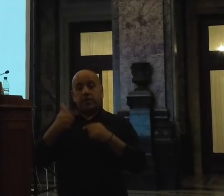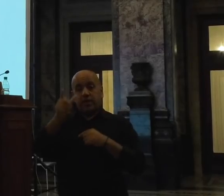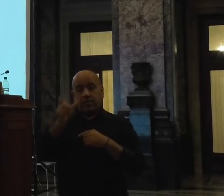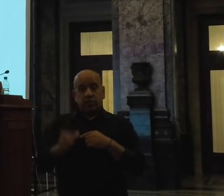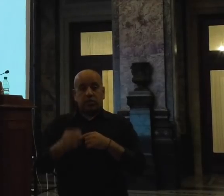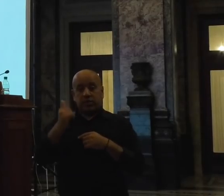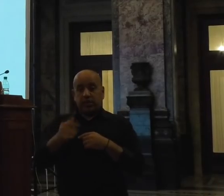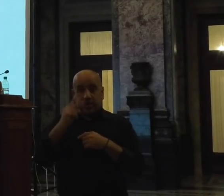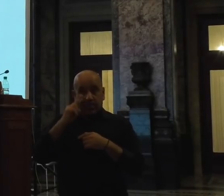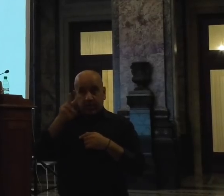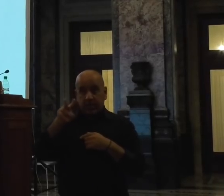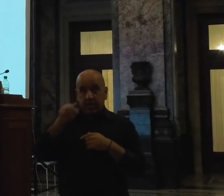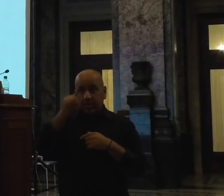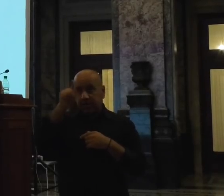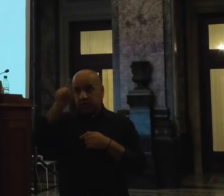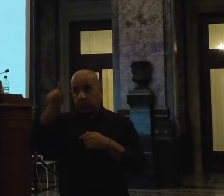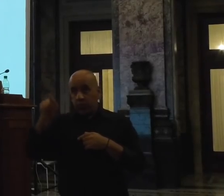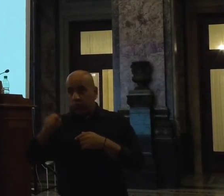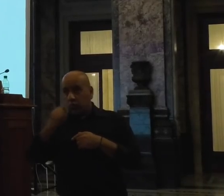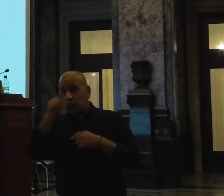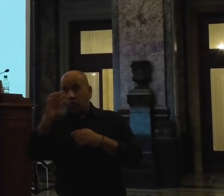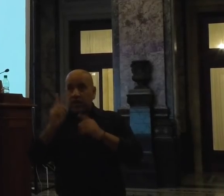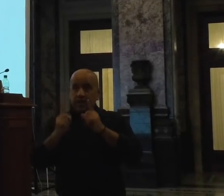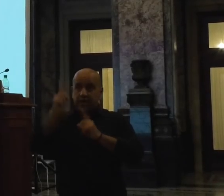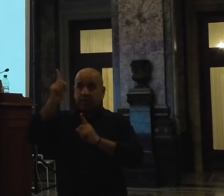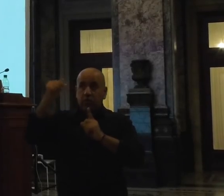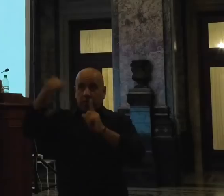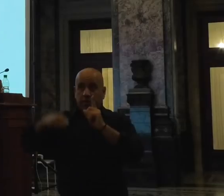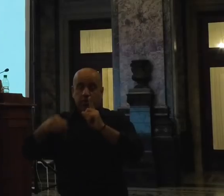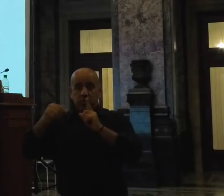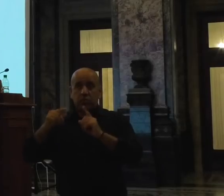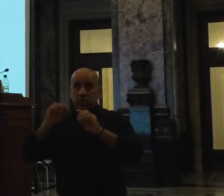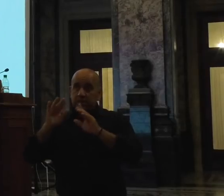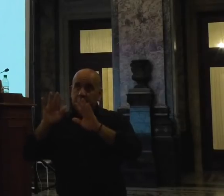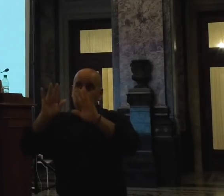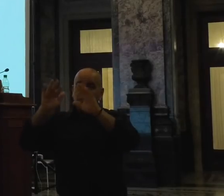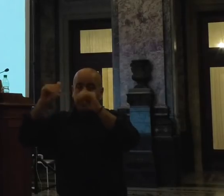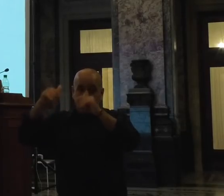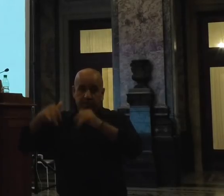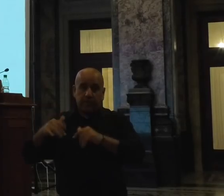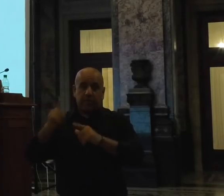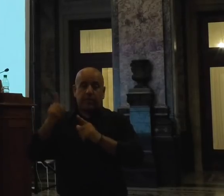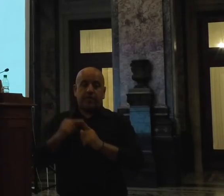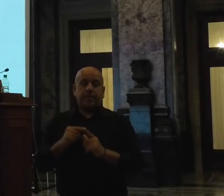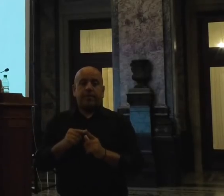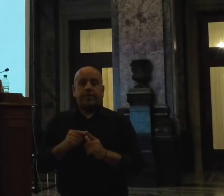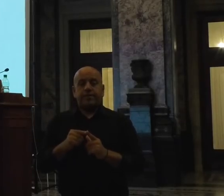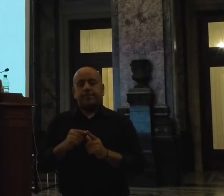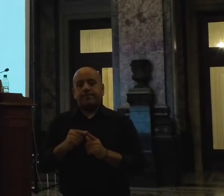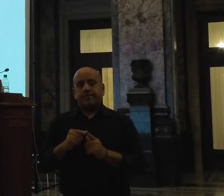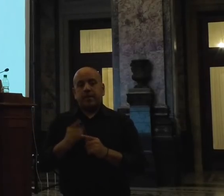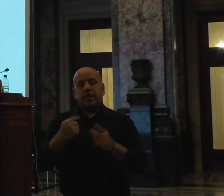que indicar si estos puntos se mueven más hacia arriba o hacia abajo. ¿Okay? Hay un movimiento global.